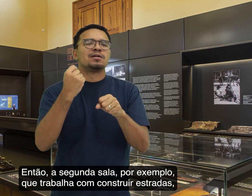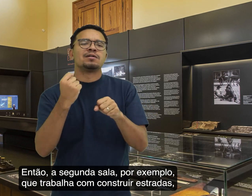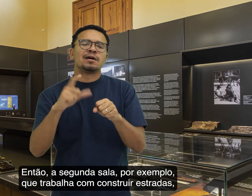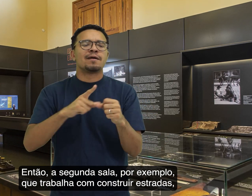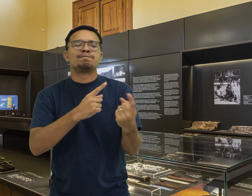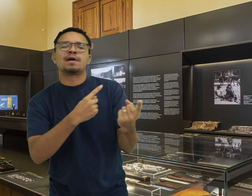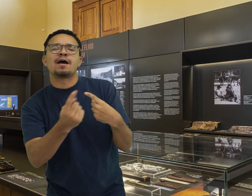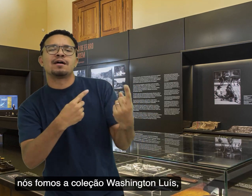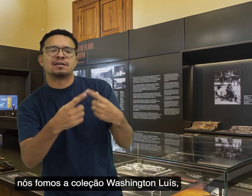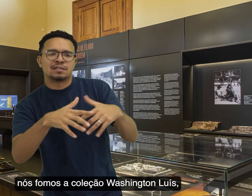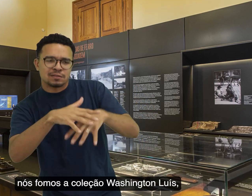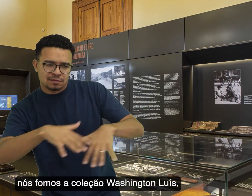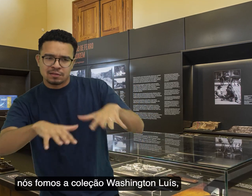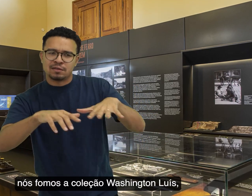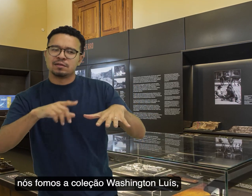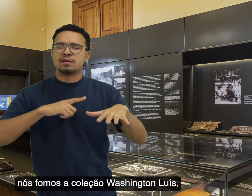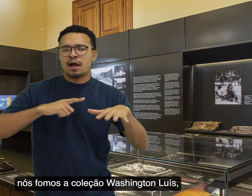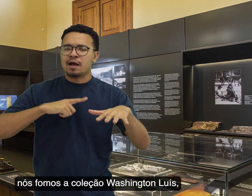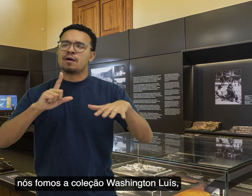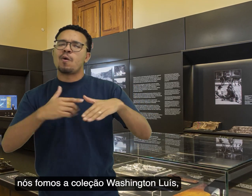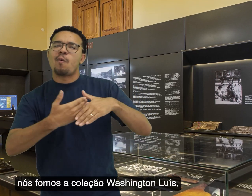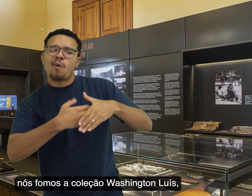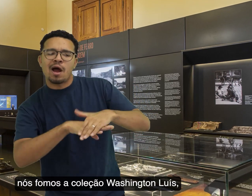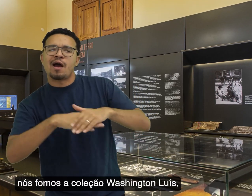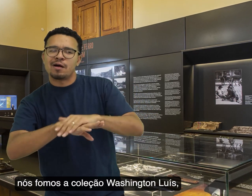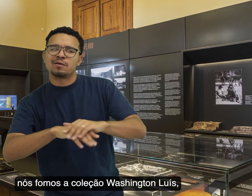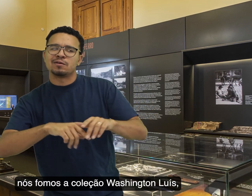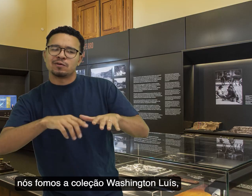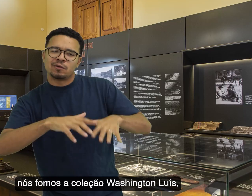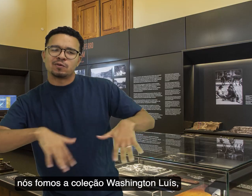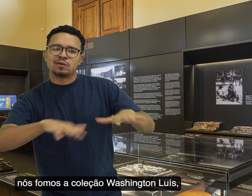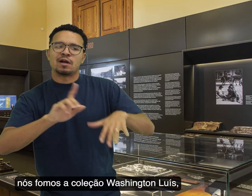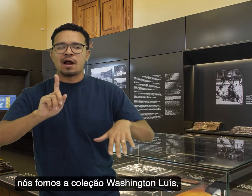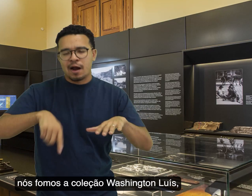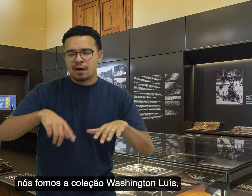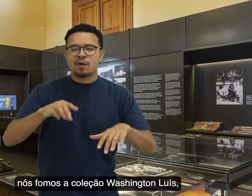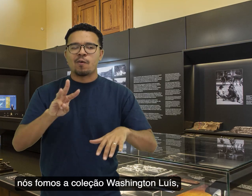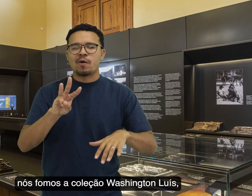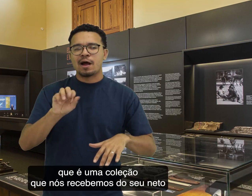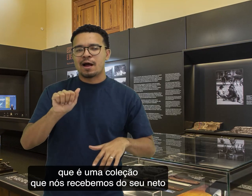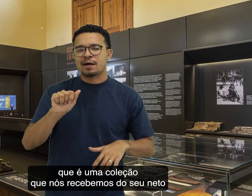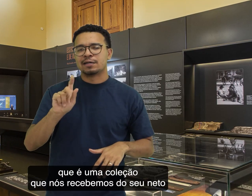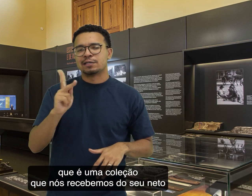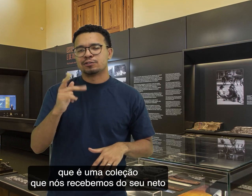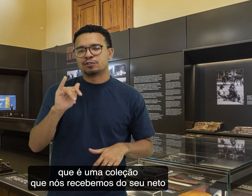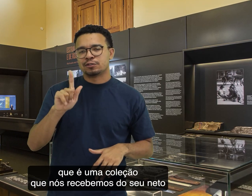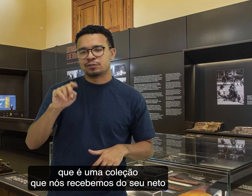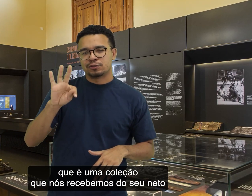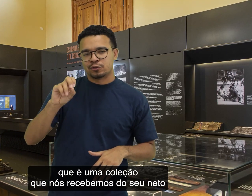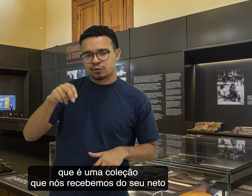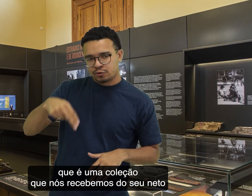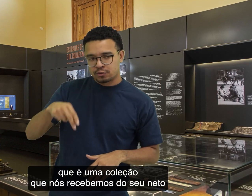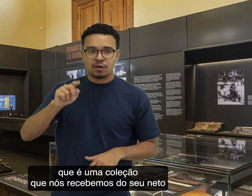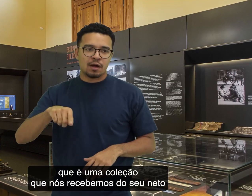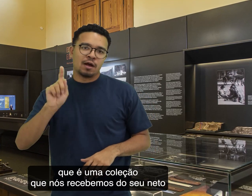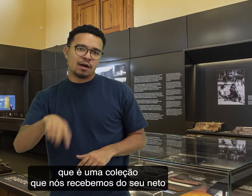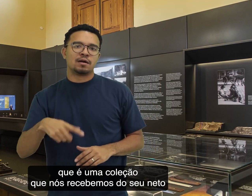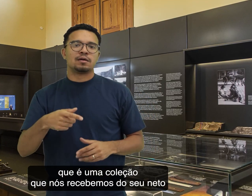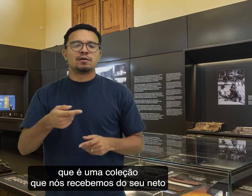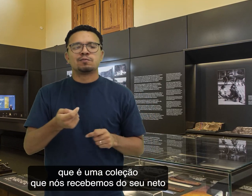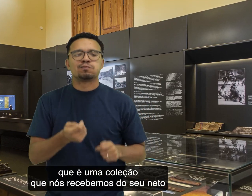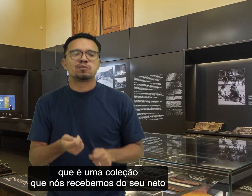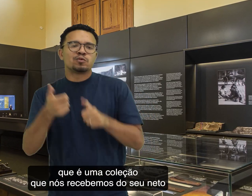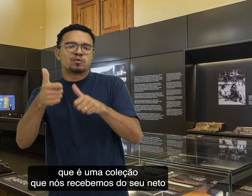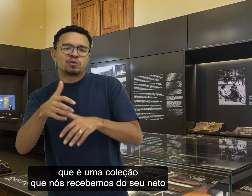trabalha com construir estradas, nós fomos à coleção Washington Luiz, que é uma coleção que